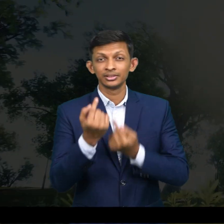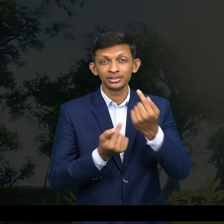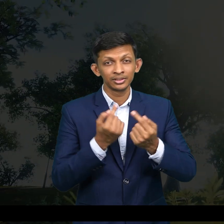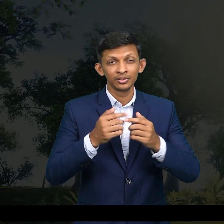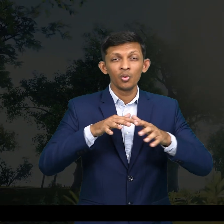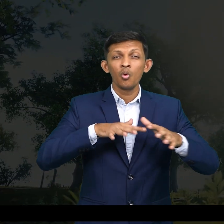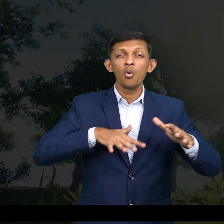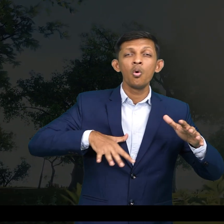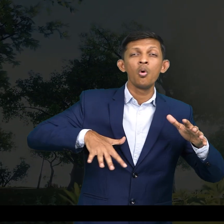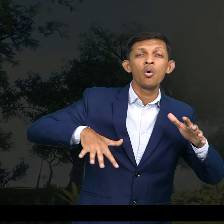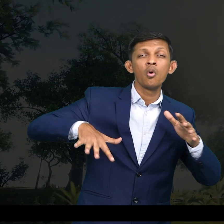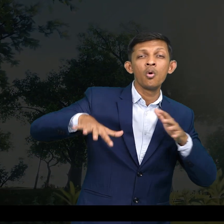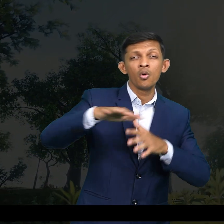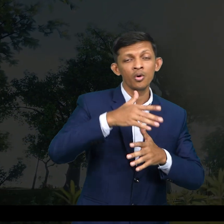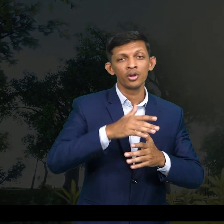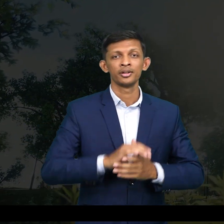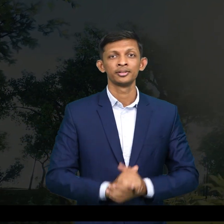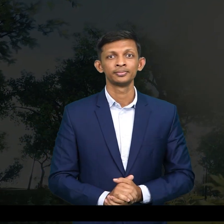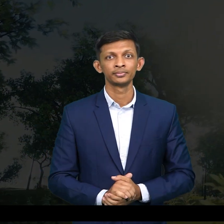తోట